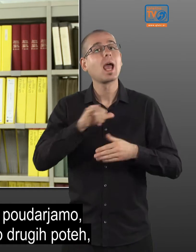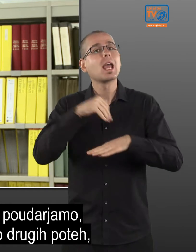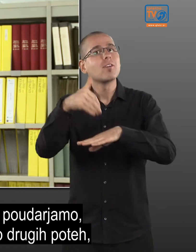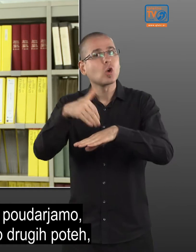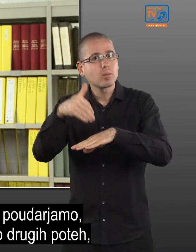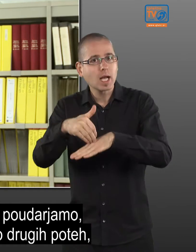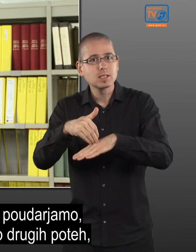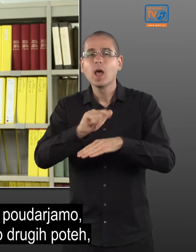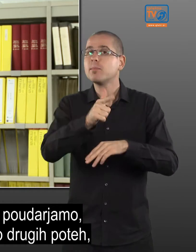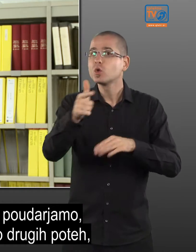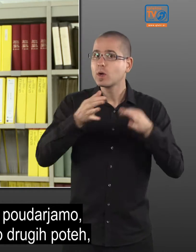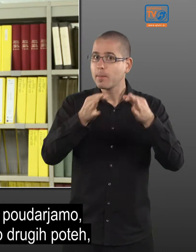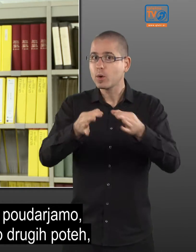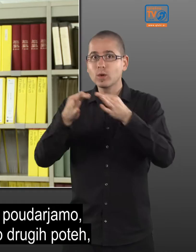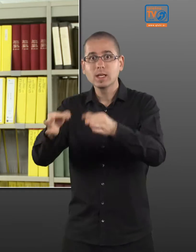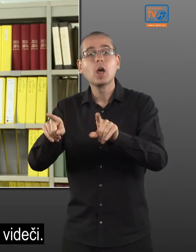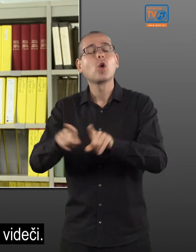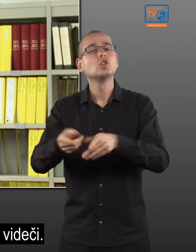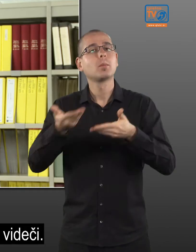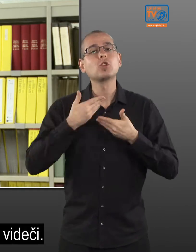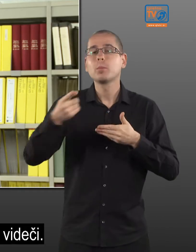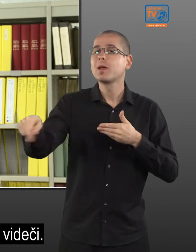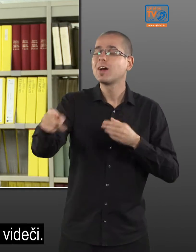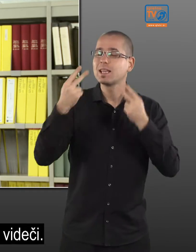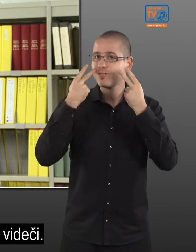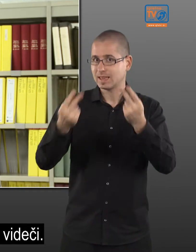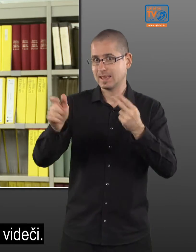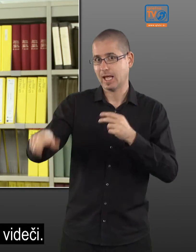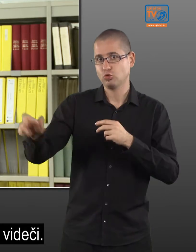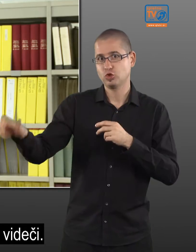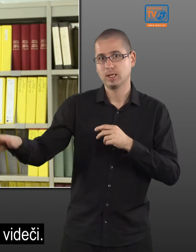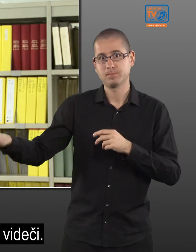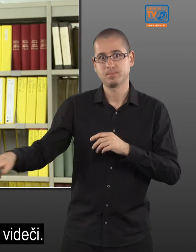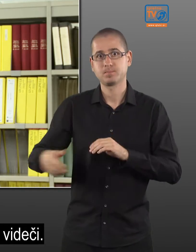pridobivanje informacij po drugih poteh, kot jih pridobivate videči.